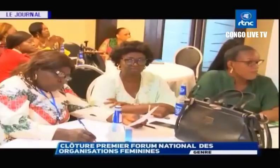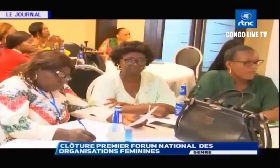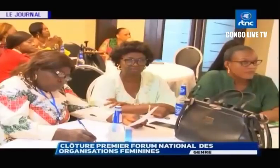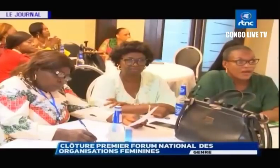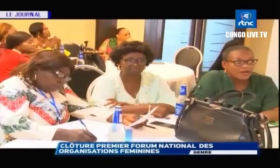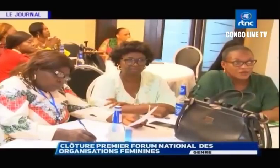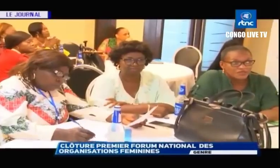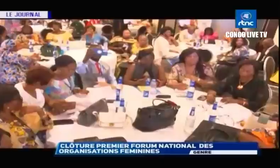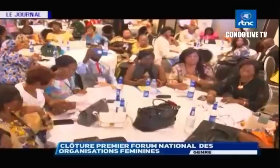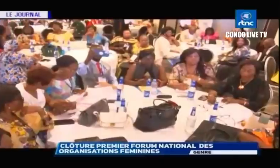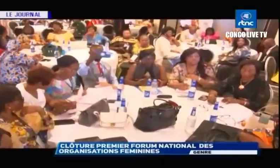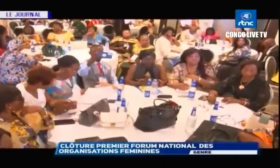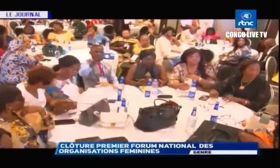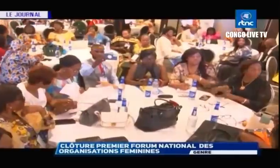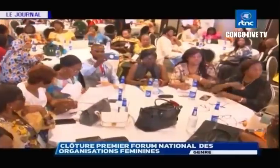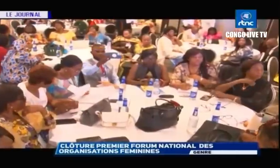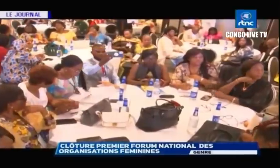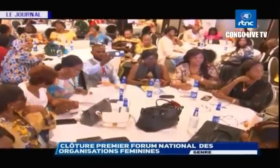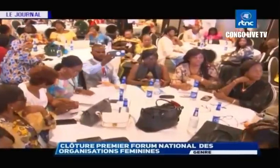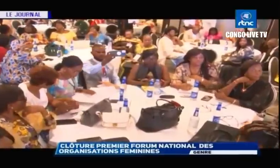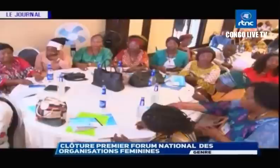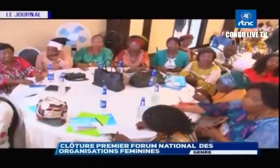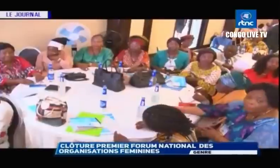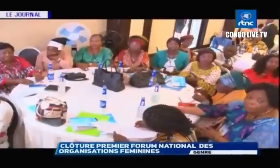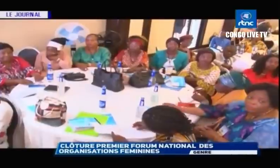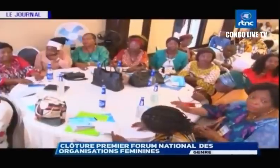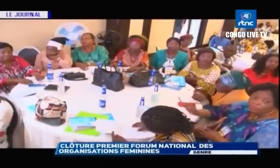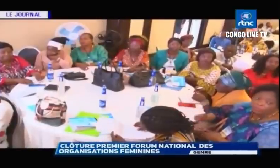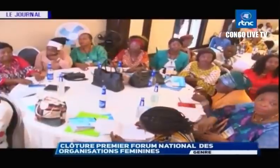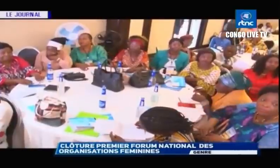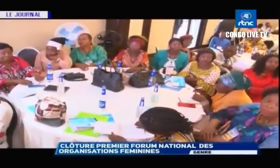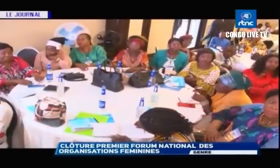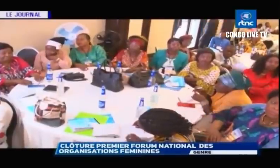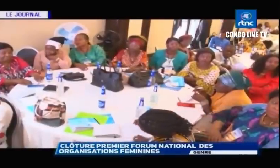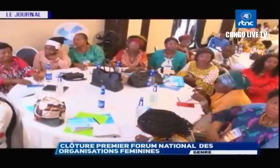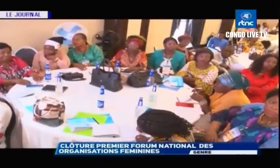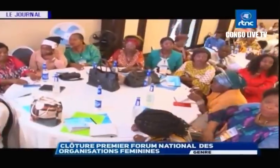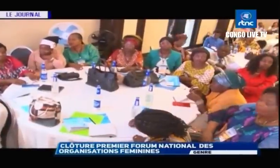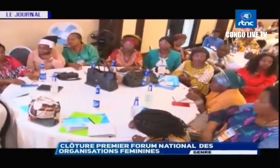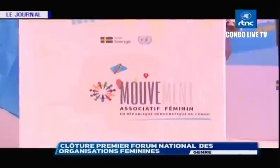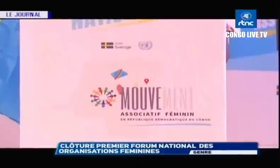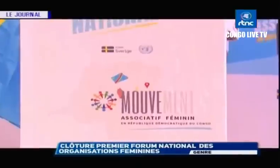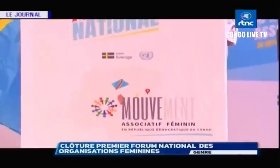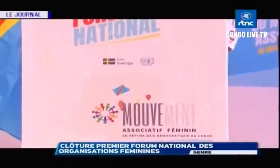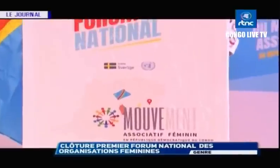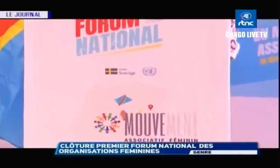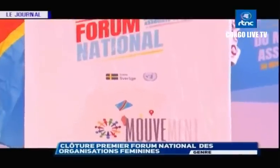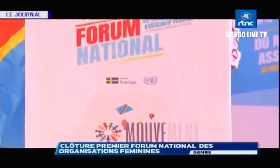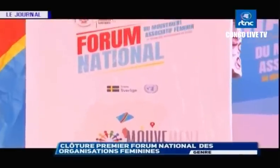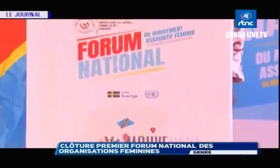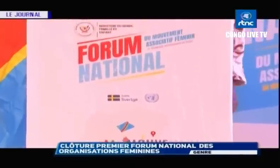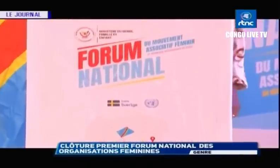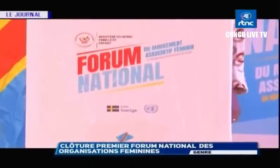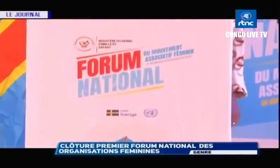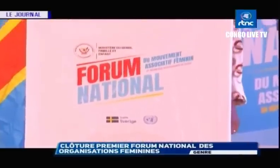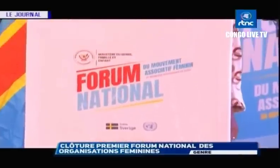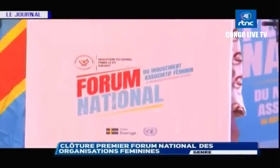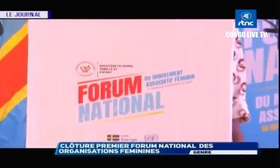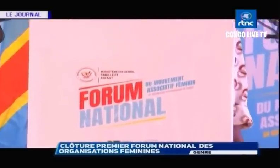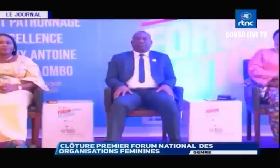s'articule sur la protection et promotion des droits de la femme. À la clôture de la première édition du Forum national des organisations féminines